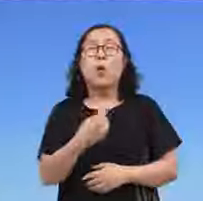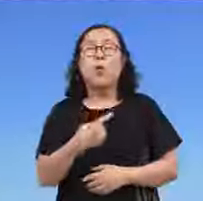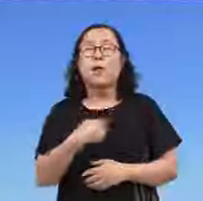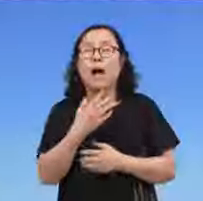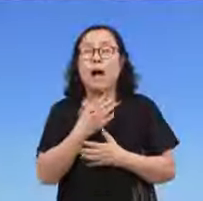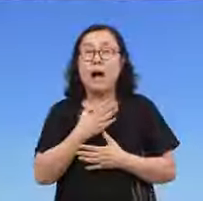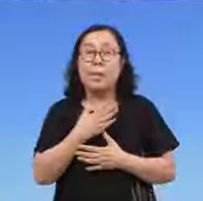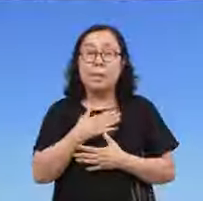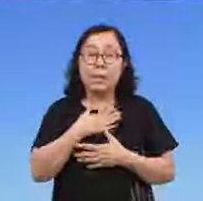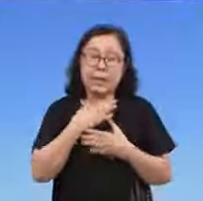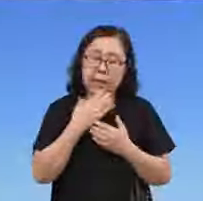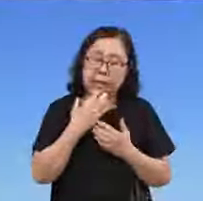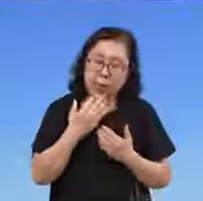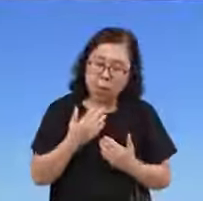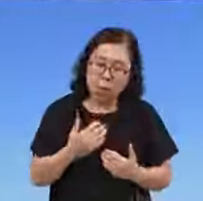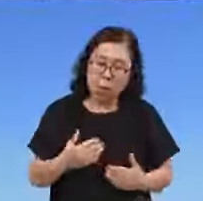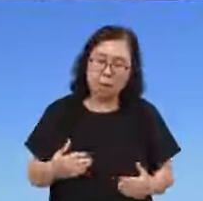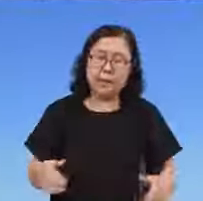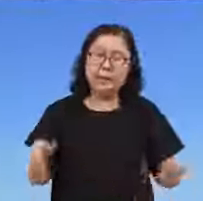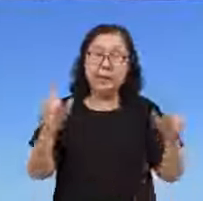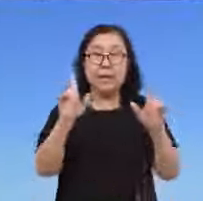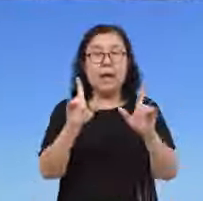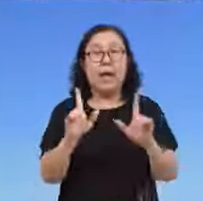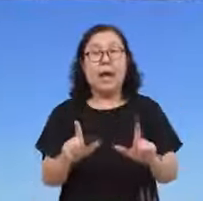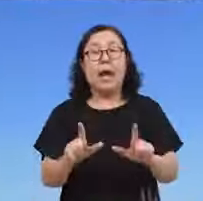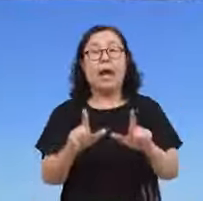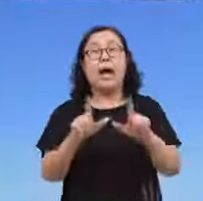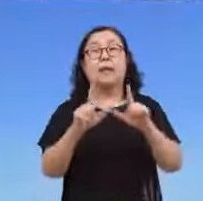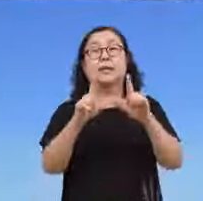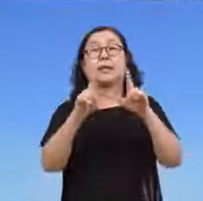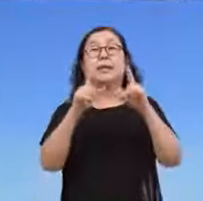나 피곤치 아니하며